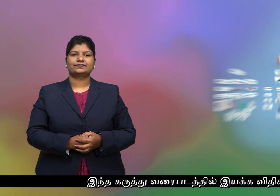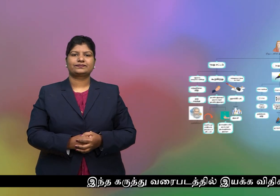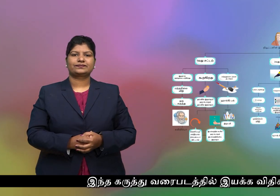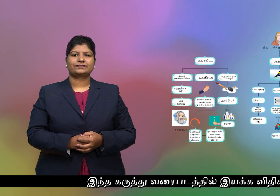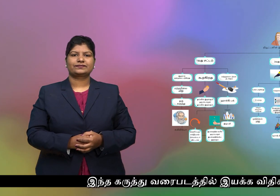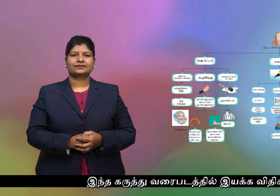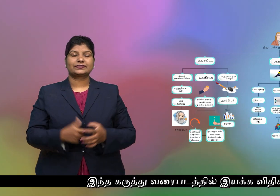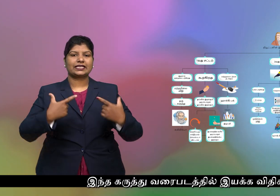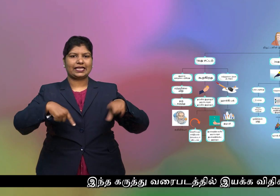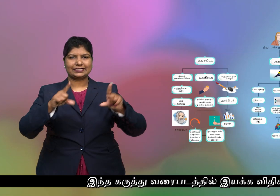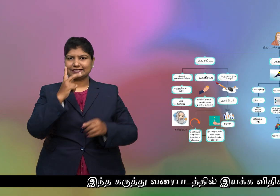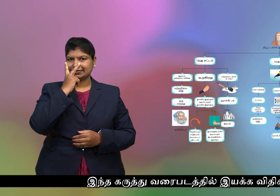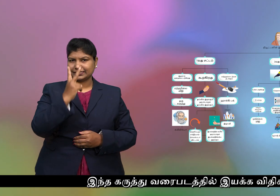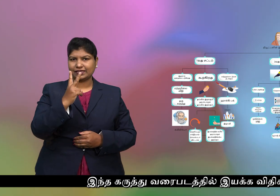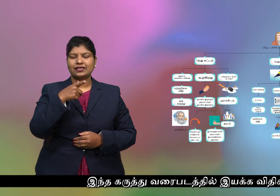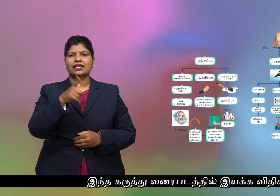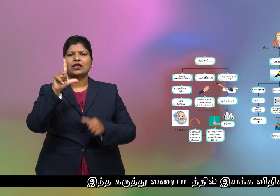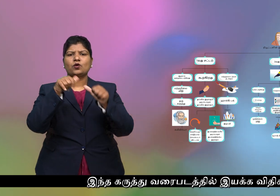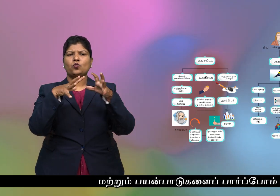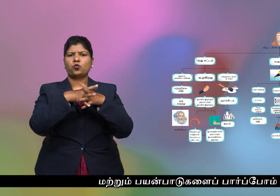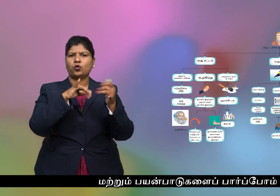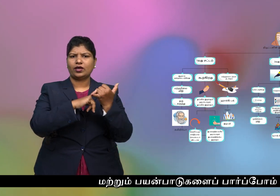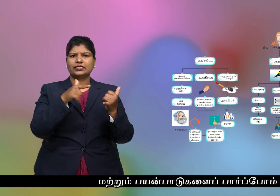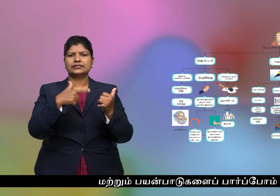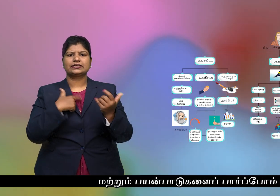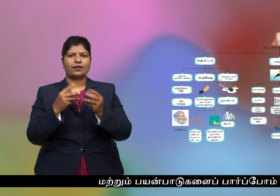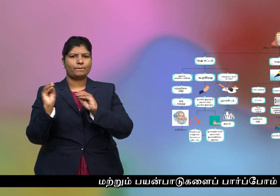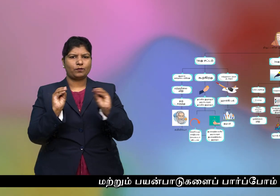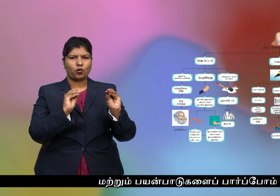இந்த கருத்து வரைபடத்தில் இயக்க விதிகள் மற்றும் பயன்பாடுகளை பார்ப்போம்.